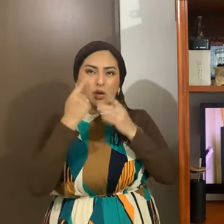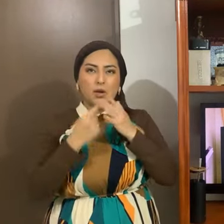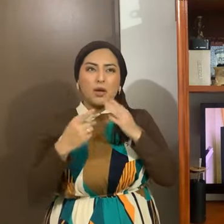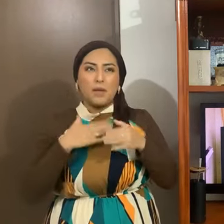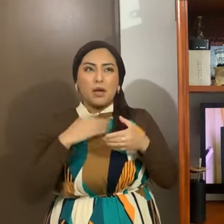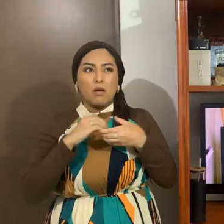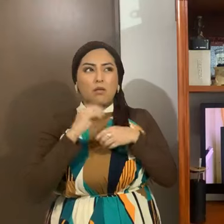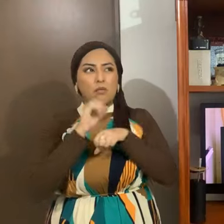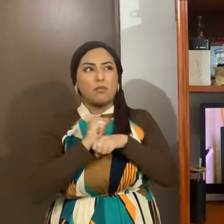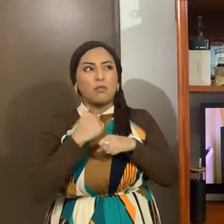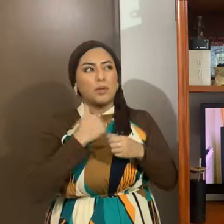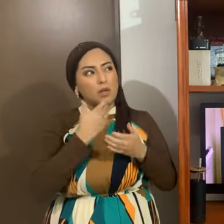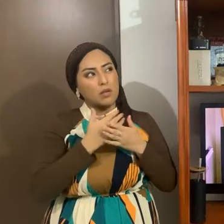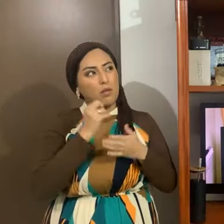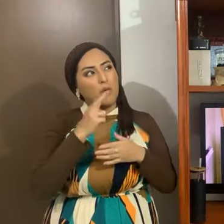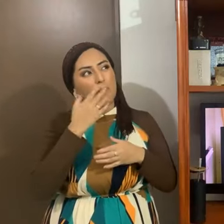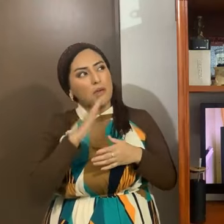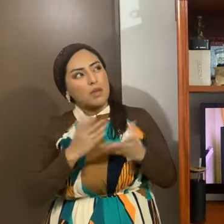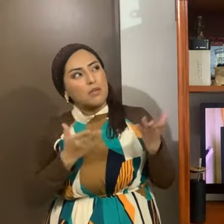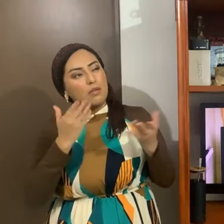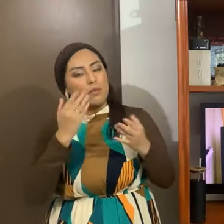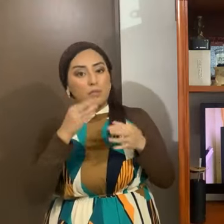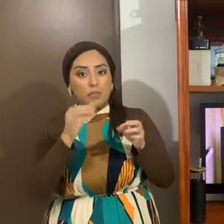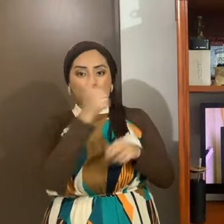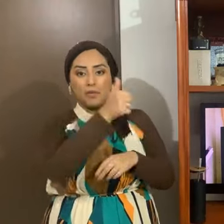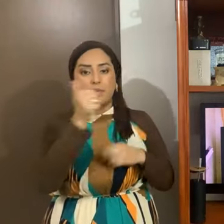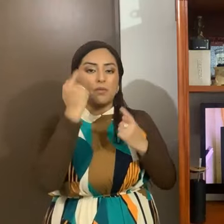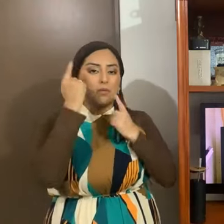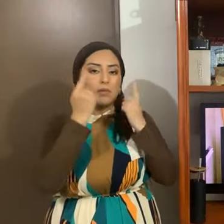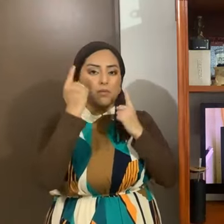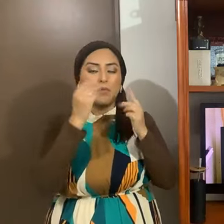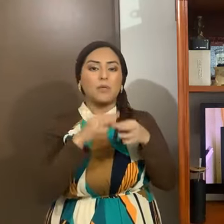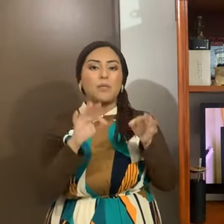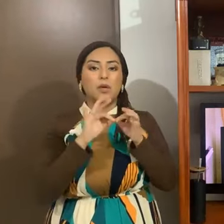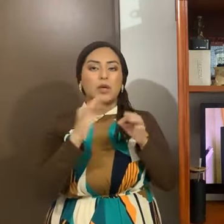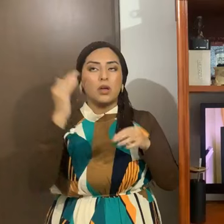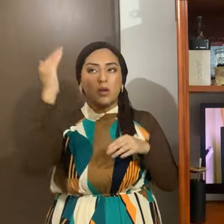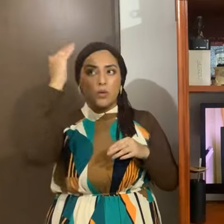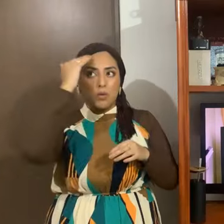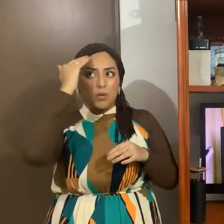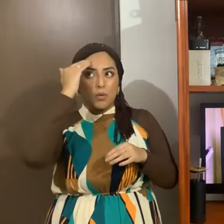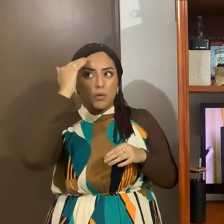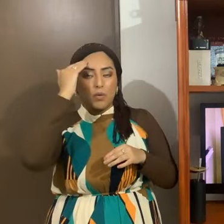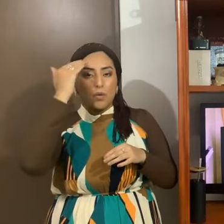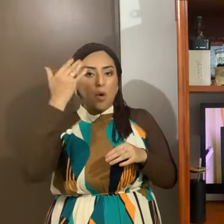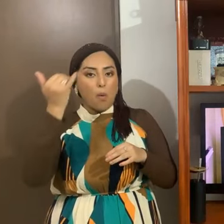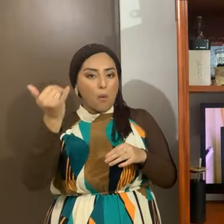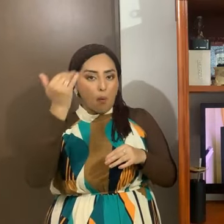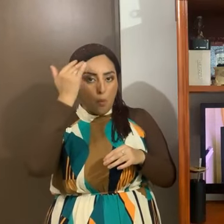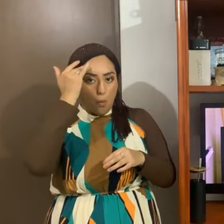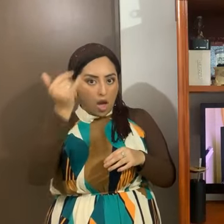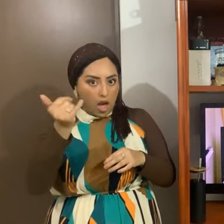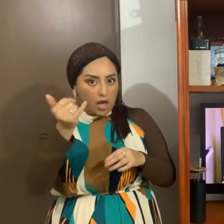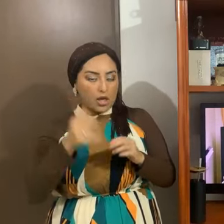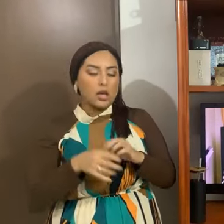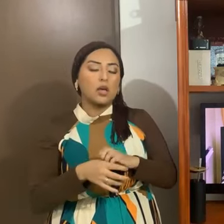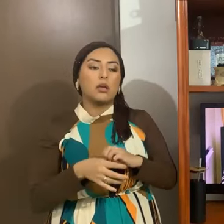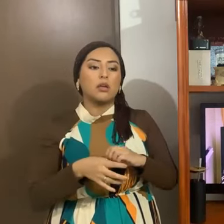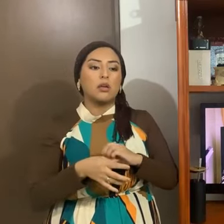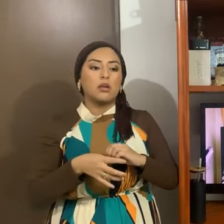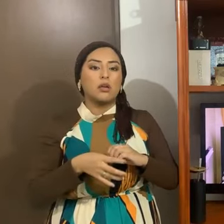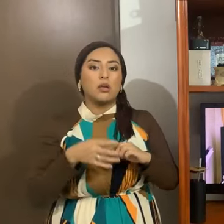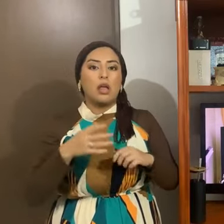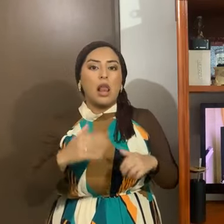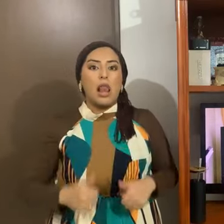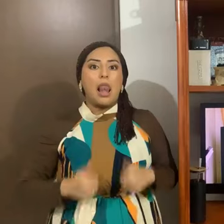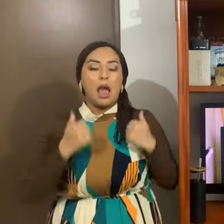hábitos, podrá de una manera sencilla conocer las causas y las consecuencias de